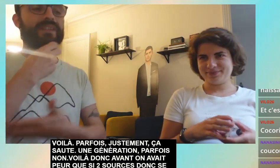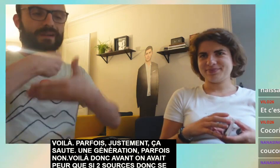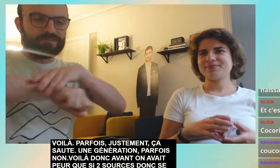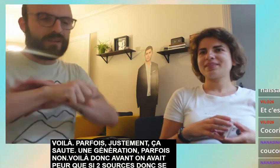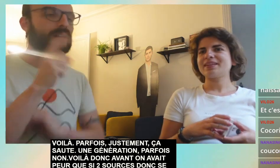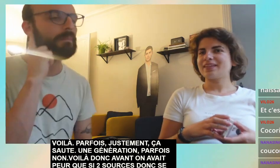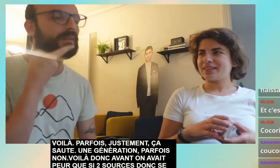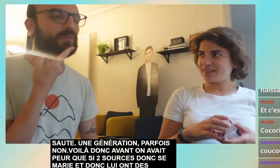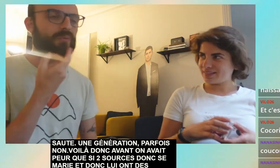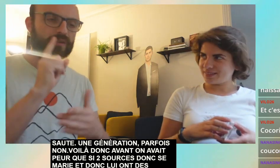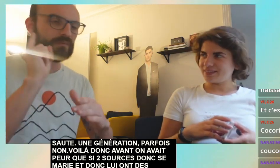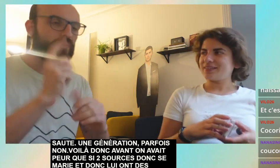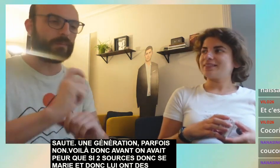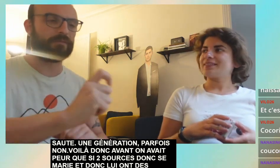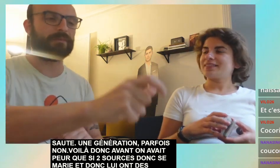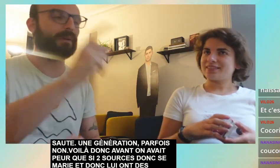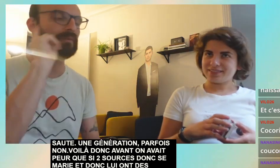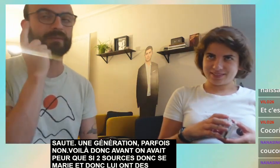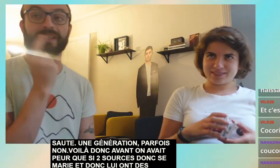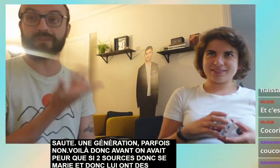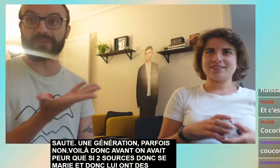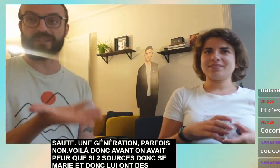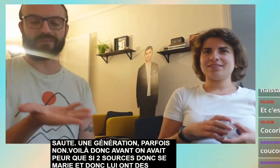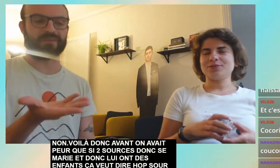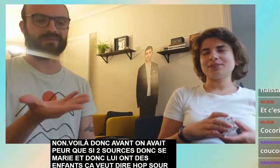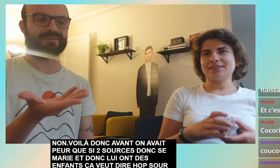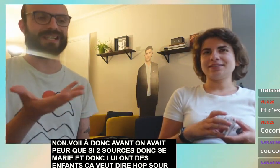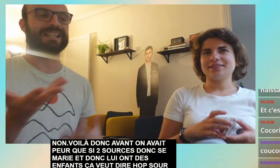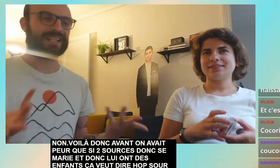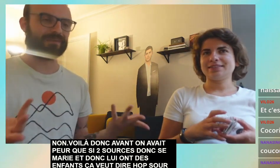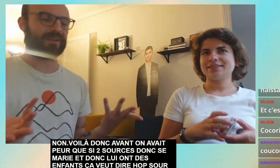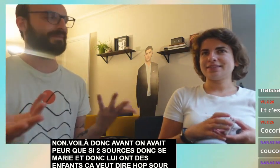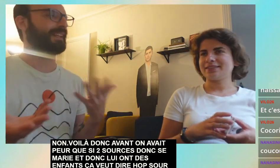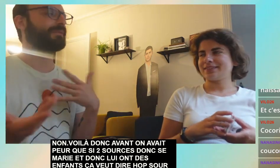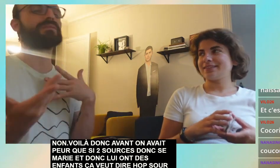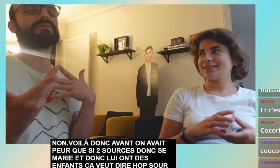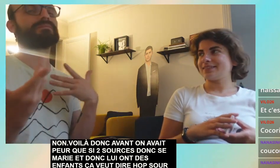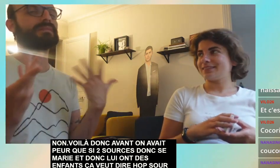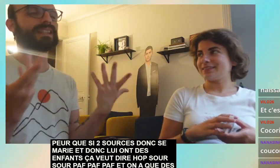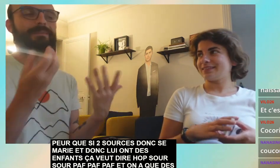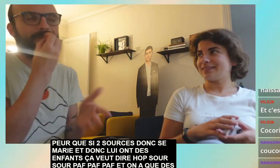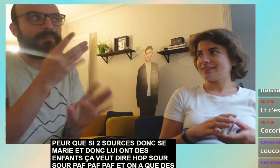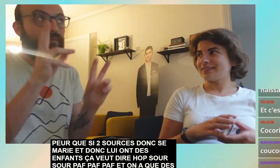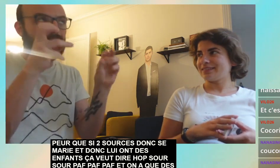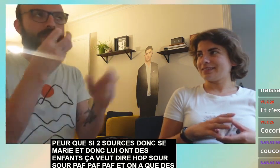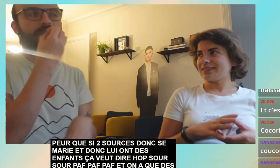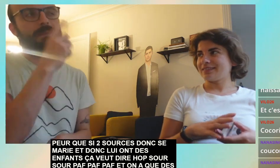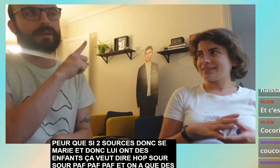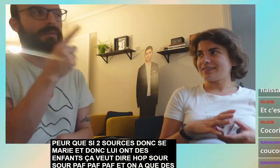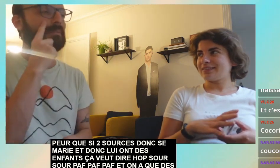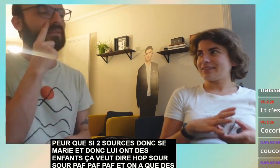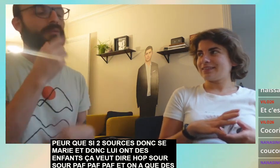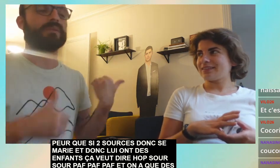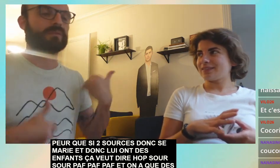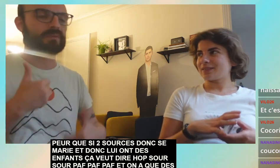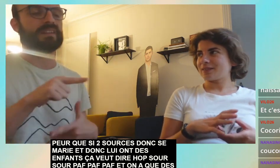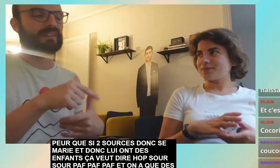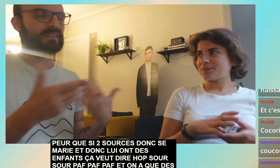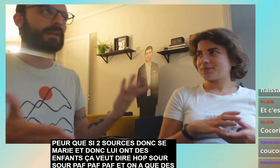dire, hop, sourd, paf, paf, paf, et on n'a que des sourds. Et voilà. Et donc, t'es, entre guillemets, pas bien parce que bah, du coup, on a des